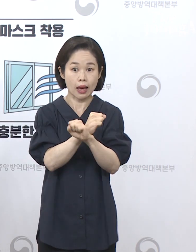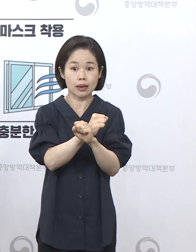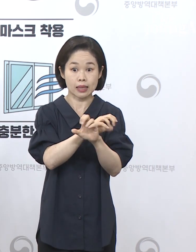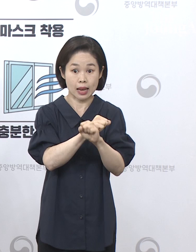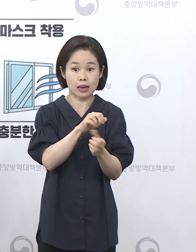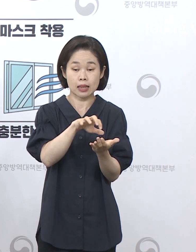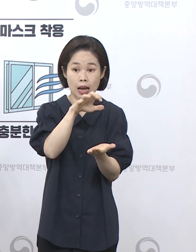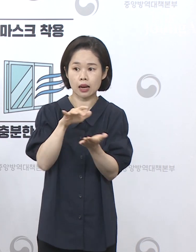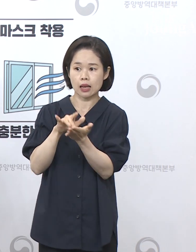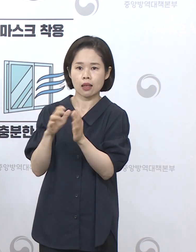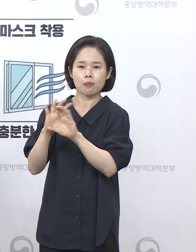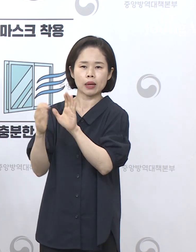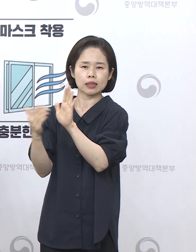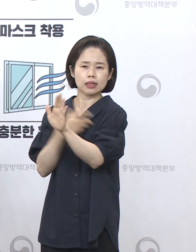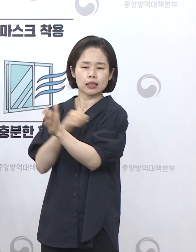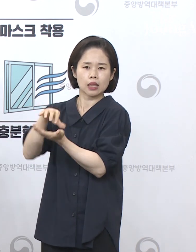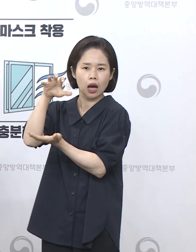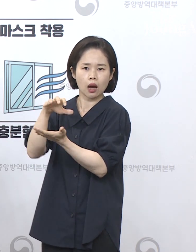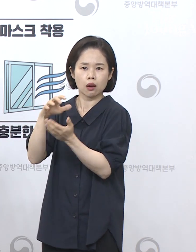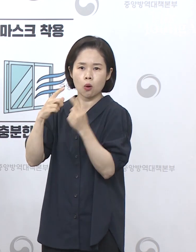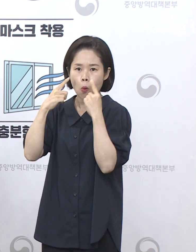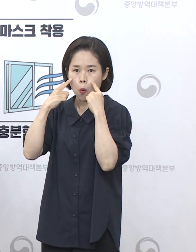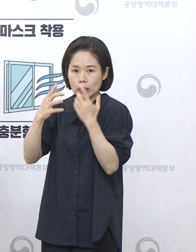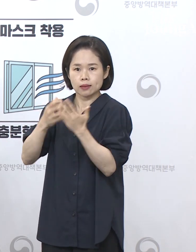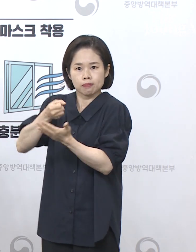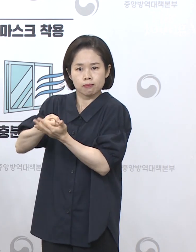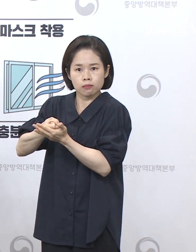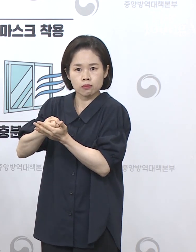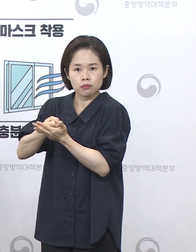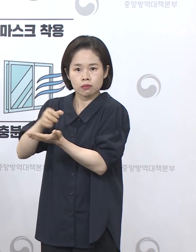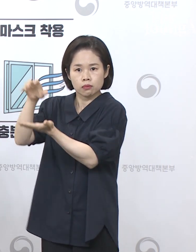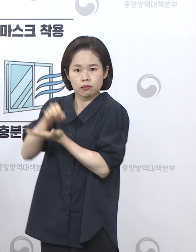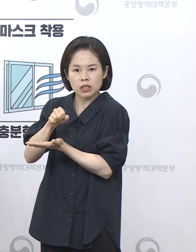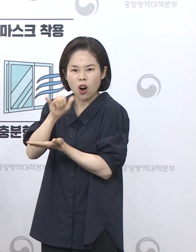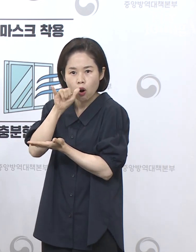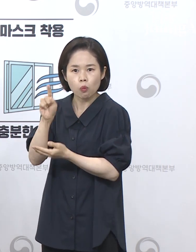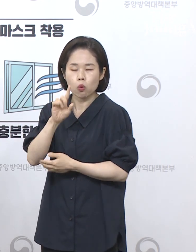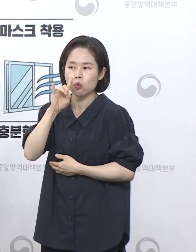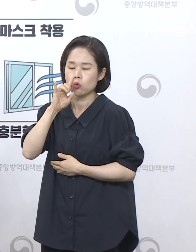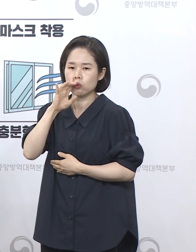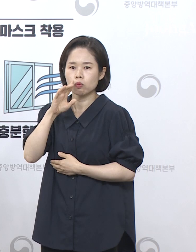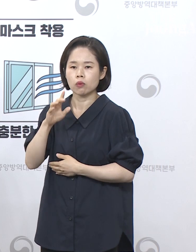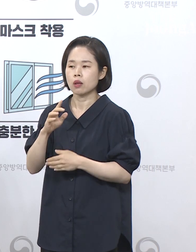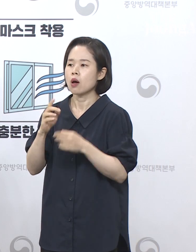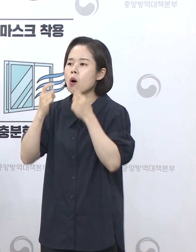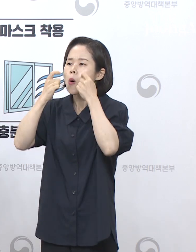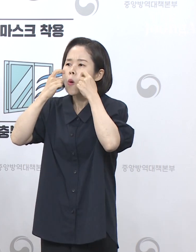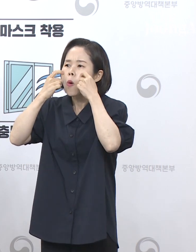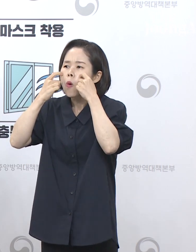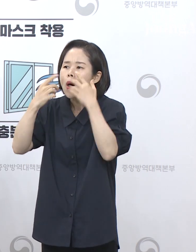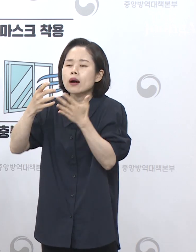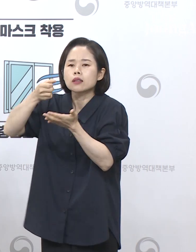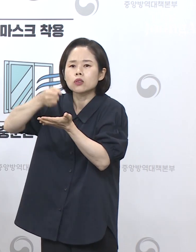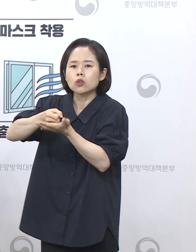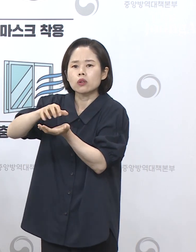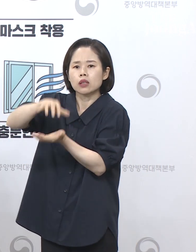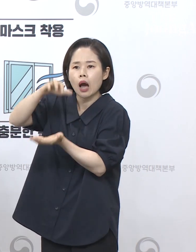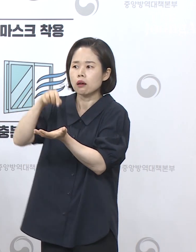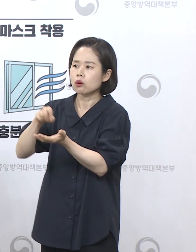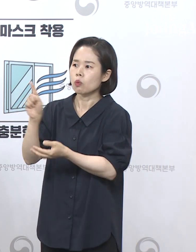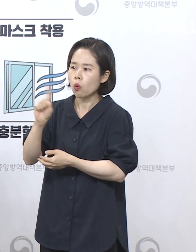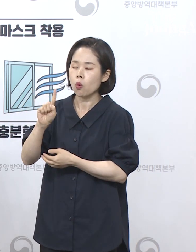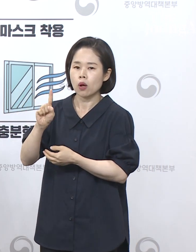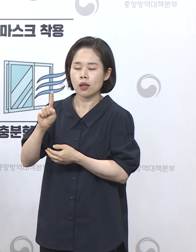질문하셨습니다. 이 확정된 물량의 의미도 설명을 해달라고 했습니다. 물량을 국내에 확보한 뒤에 예약을 진행하는